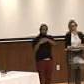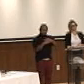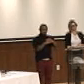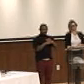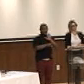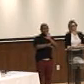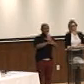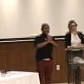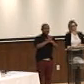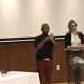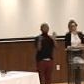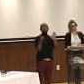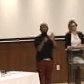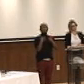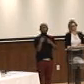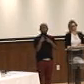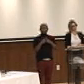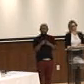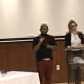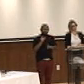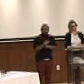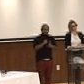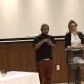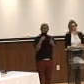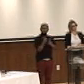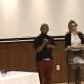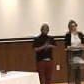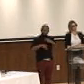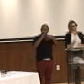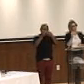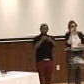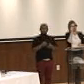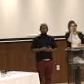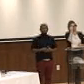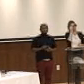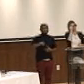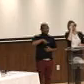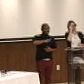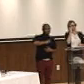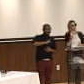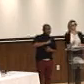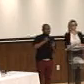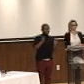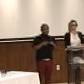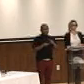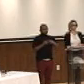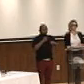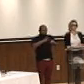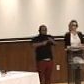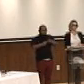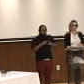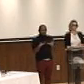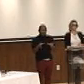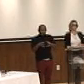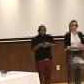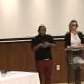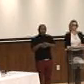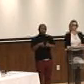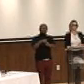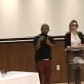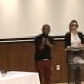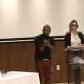deve funcionar. E nós cumprimos a lei. Agora, é possível que a gente tenha alguns acordos com a comunidade. E nós fizemos